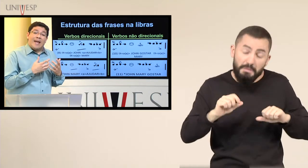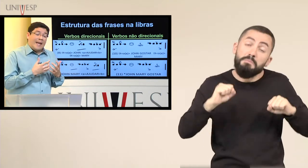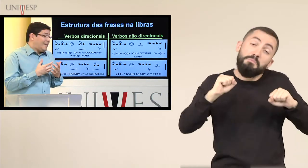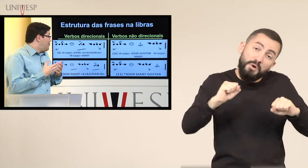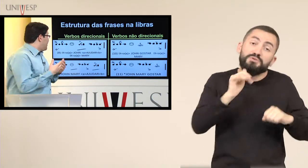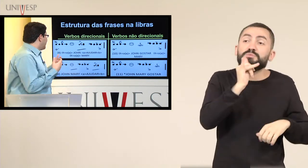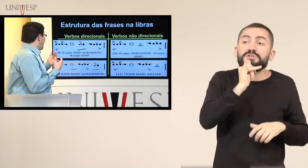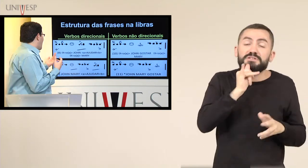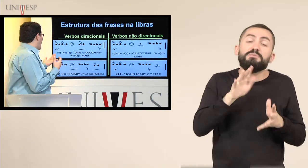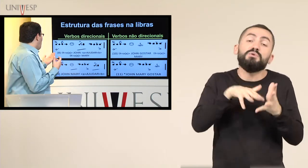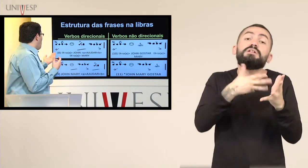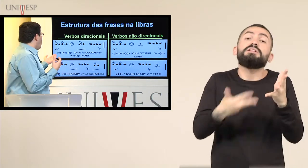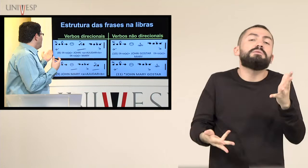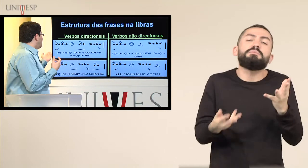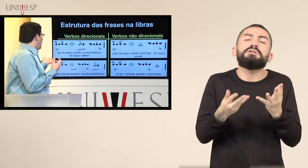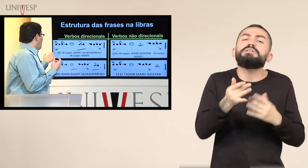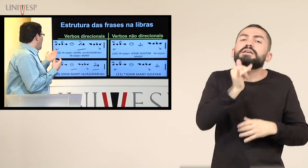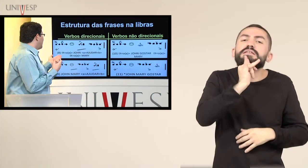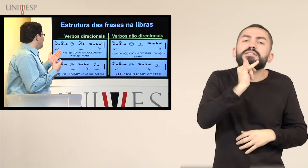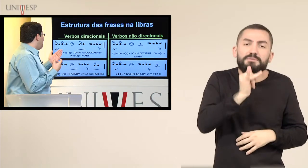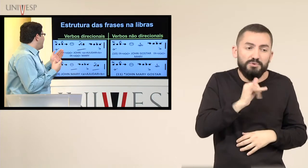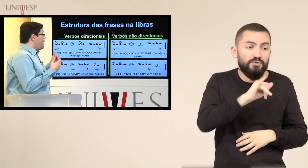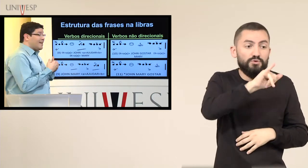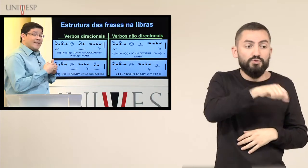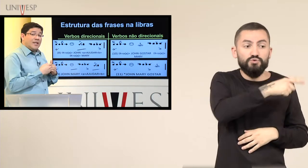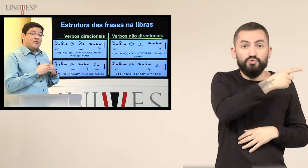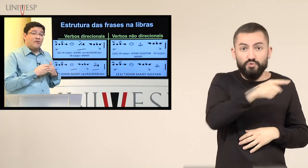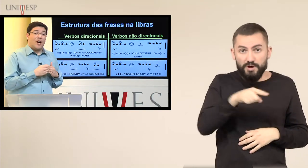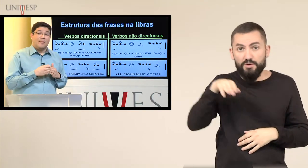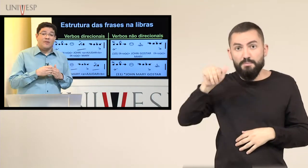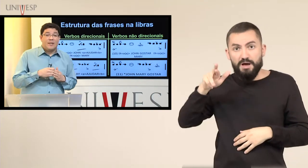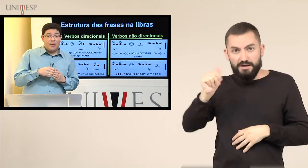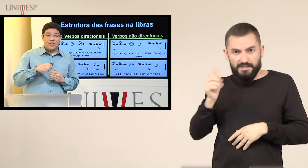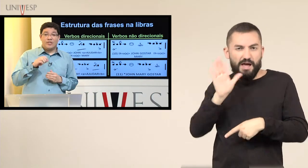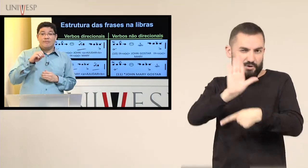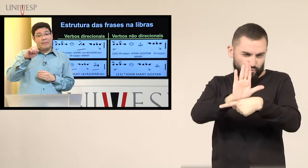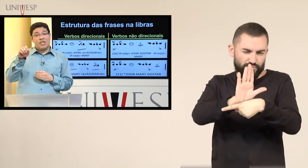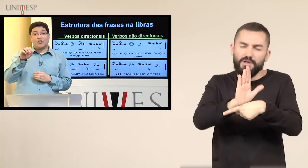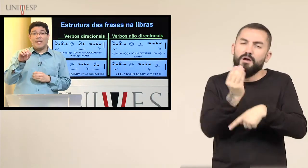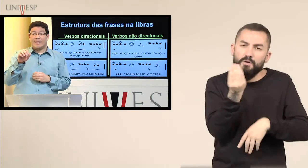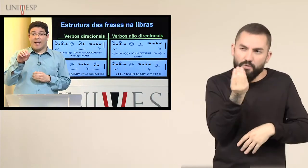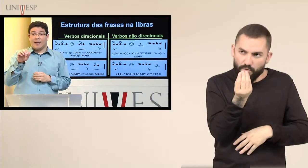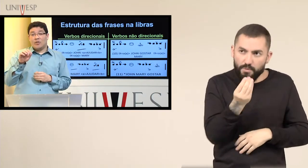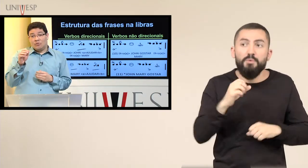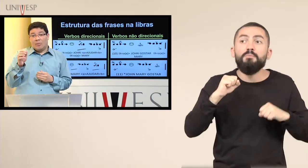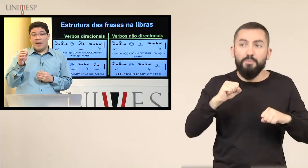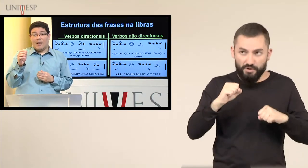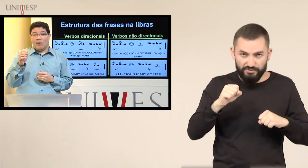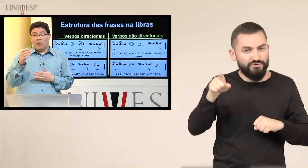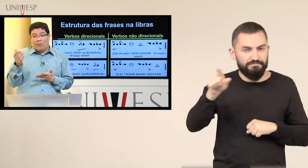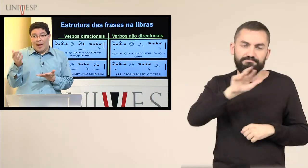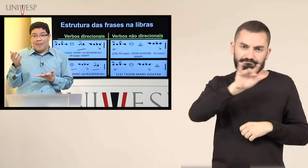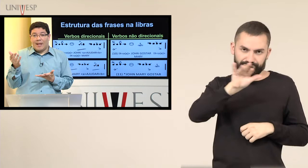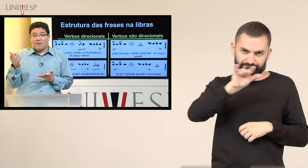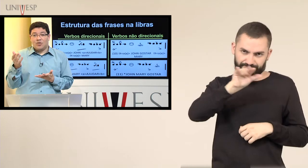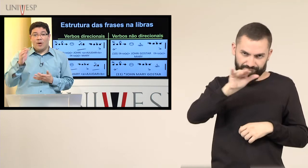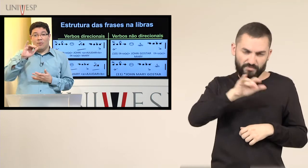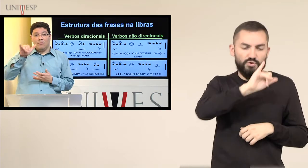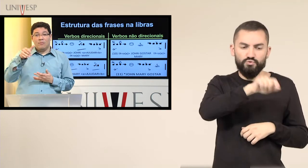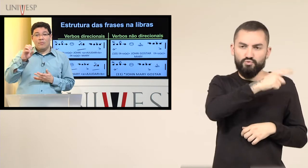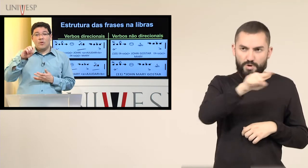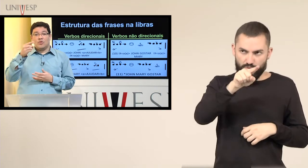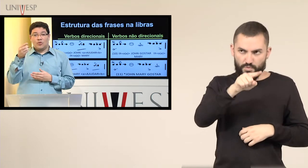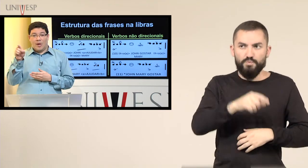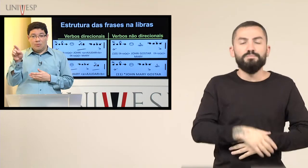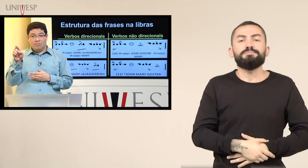dizer em Libras algo como João ajuda Maria da seguinte forma. Você pode soletrar a palavra João,